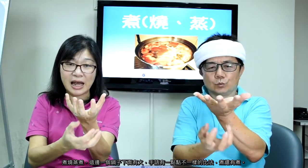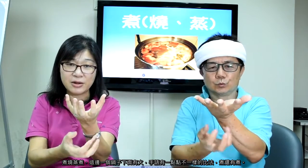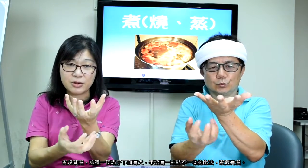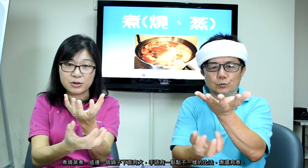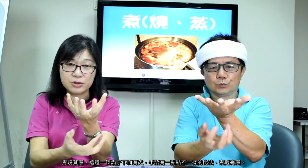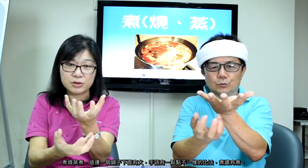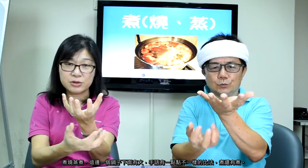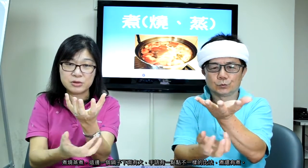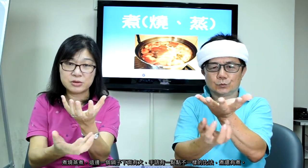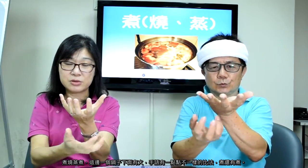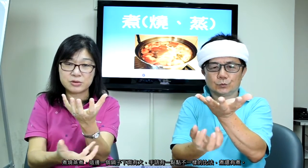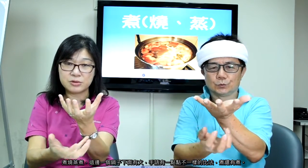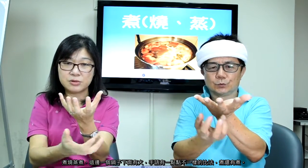还有煮，